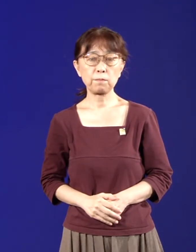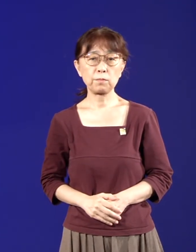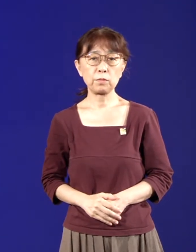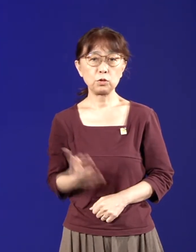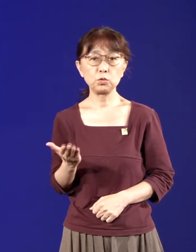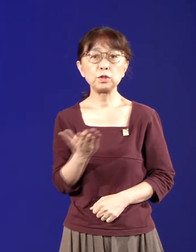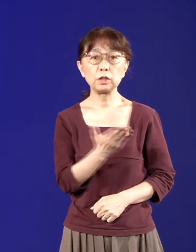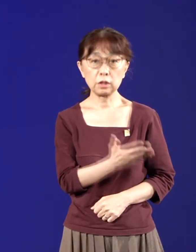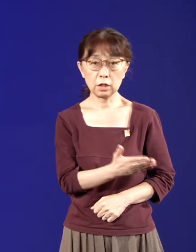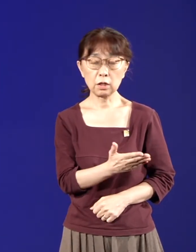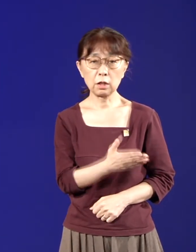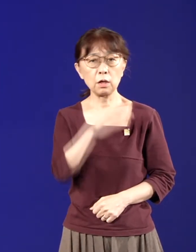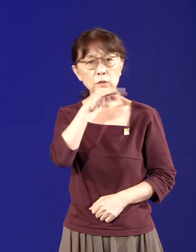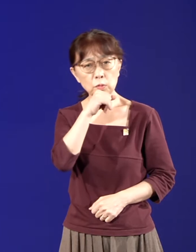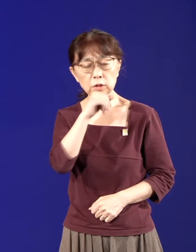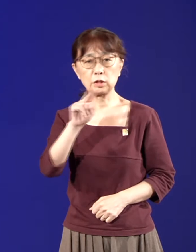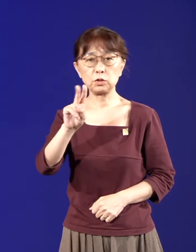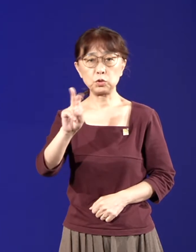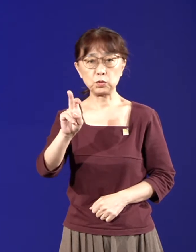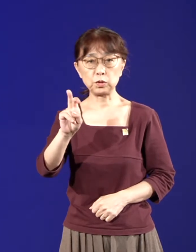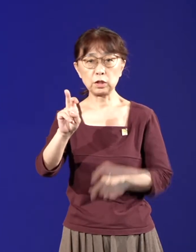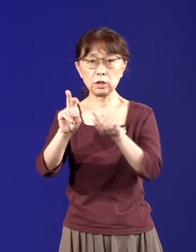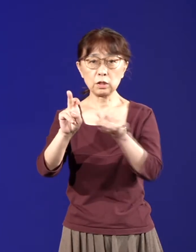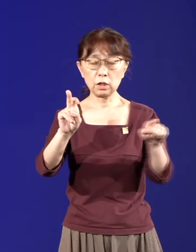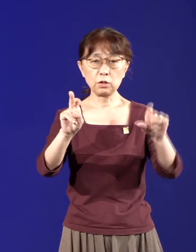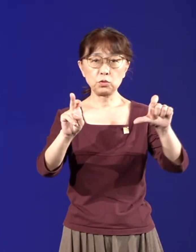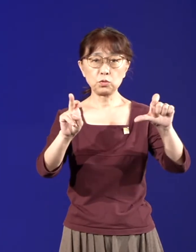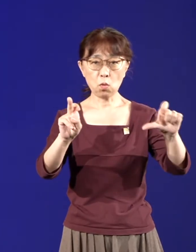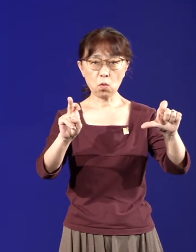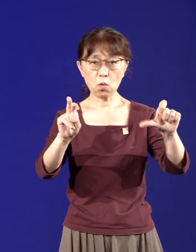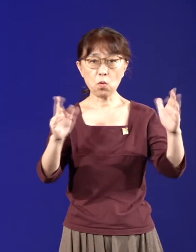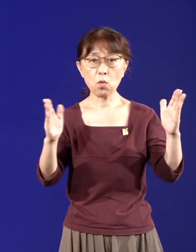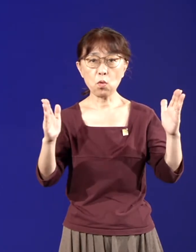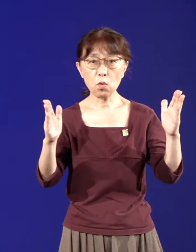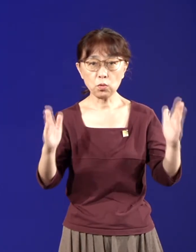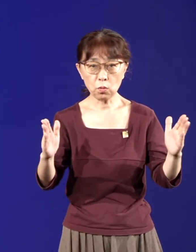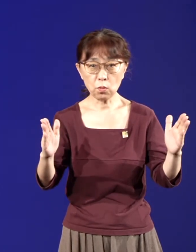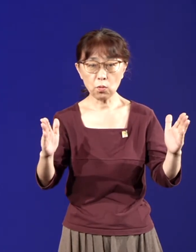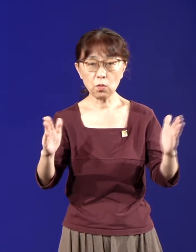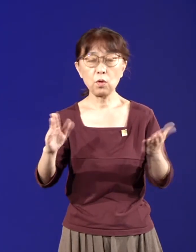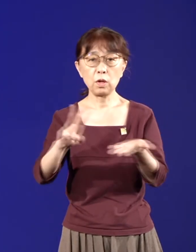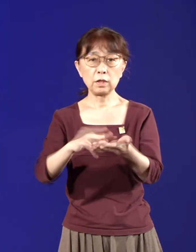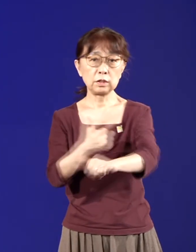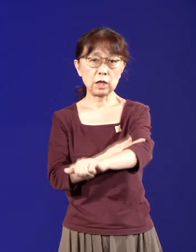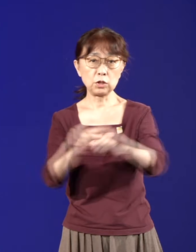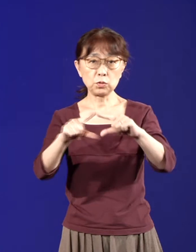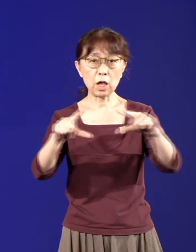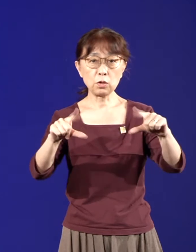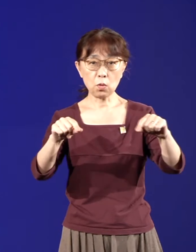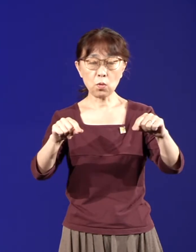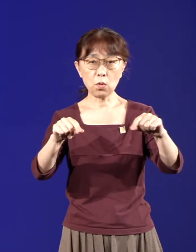次にですね、12歳以上、15歳以下の方への接種券の送付についてであります